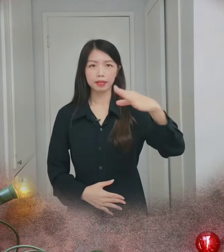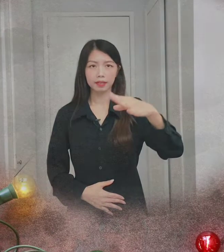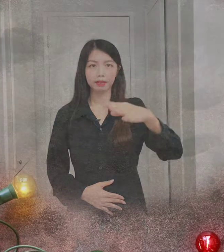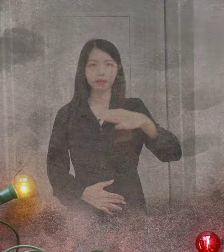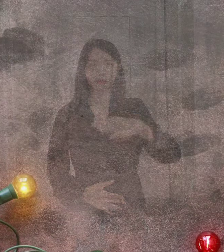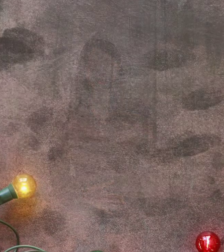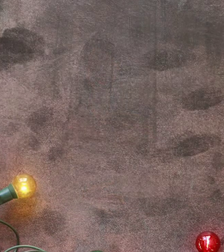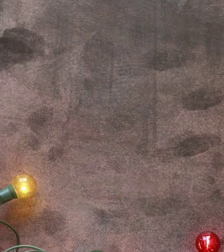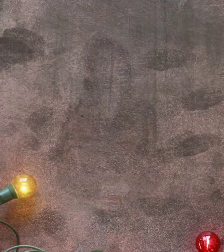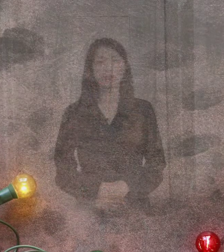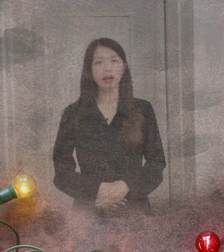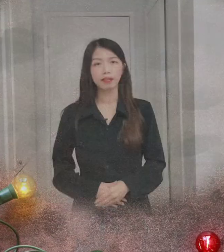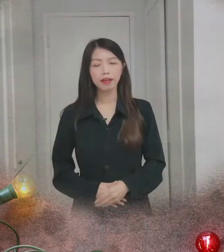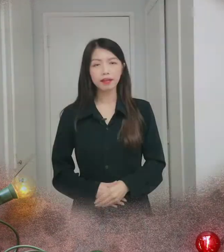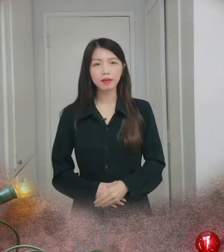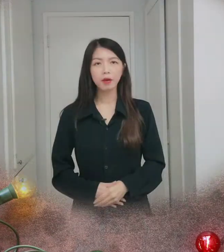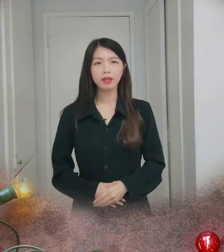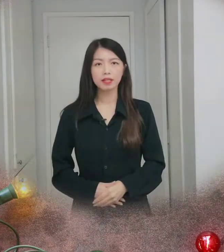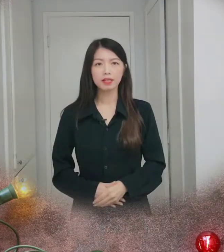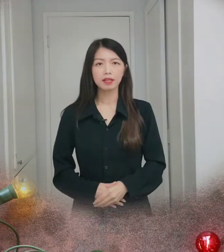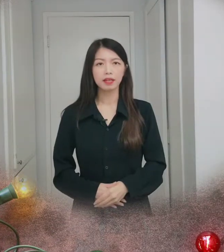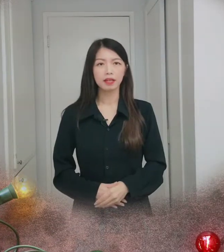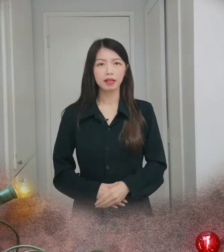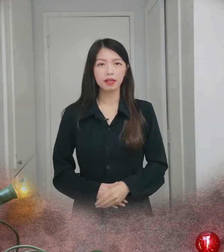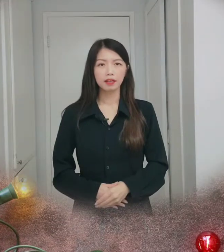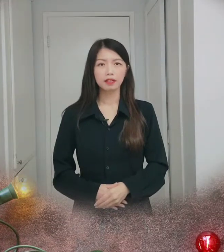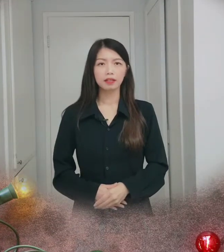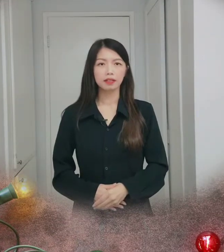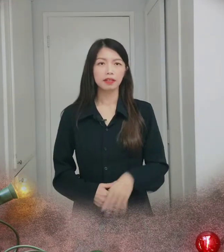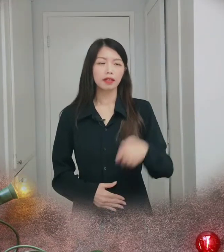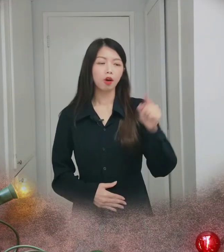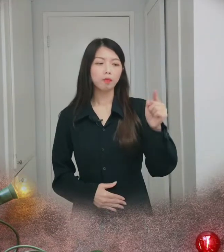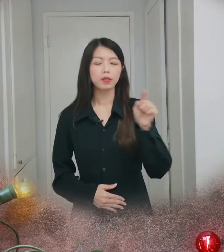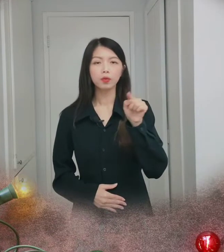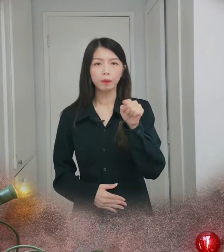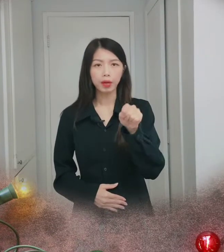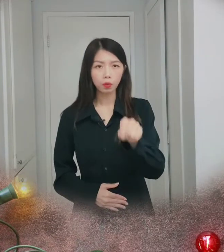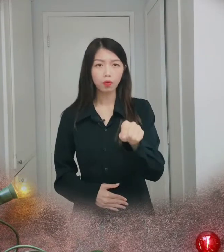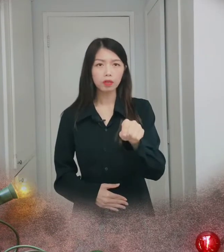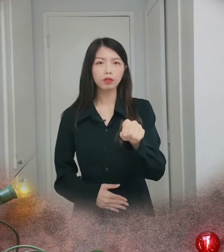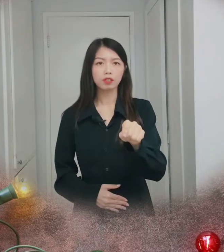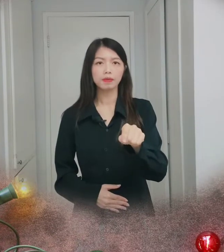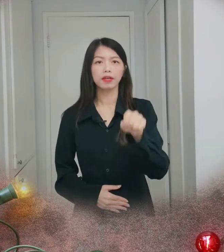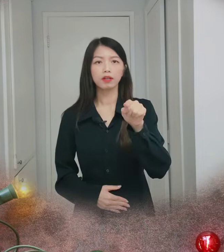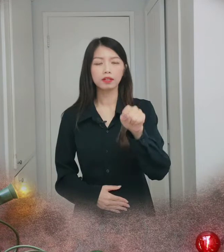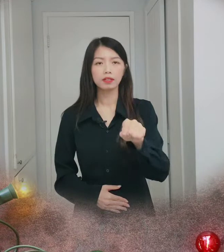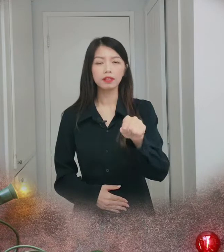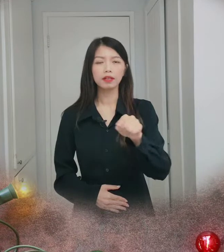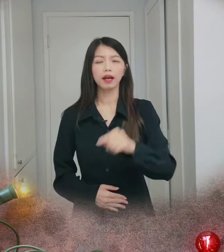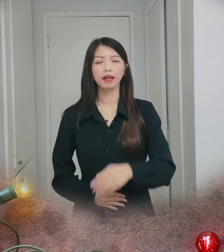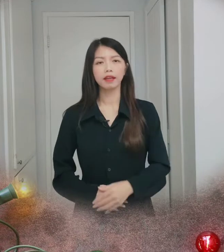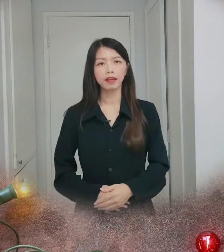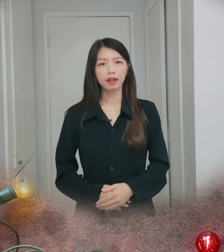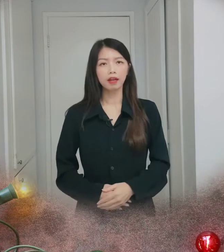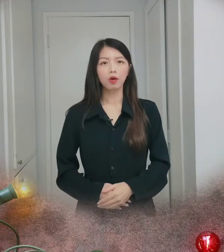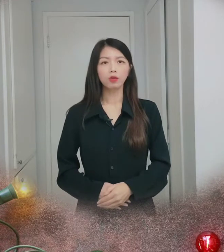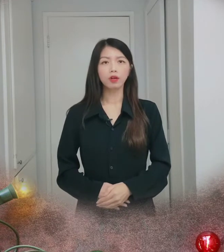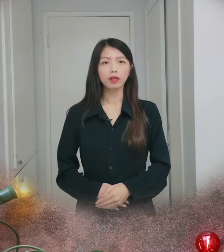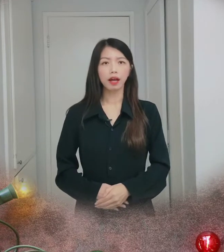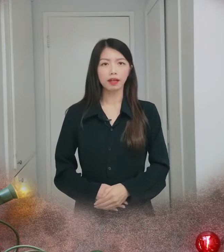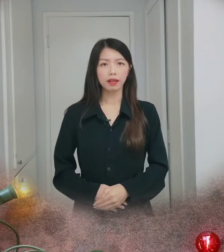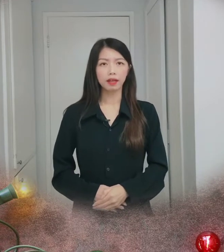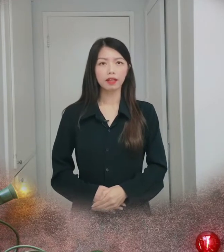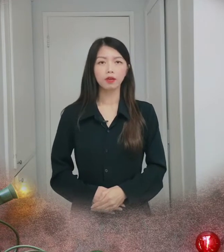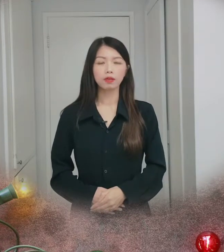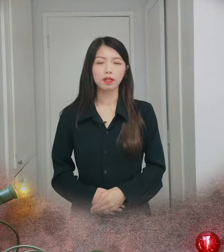비추는 빛. 그 안에 생명이 있으니. 그 검지로 앞에 꼭 찍어주시면 돼요. 그 안에.